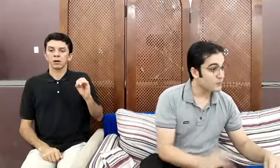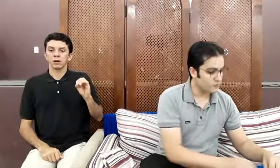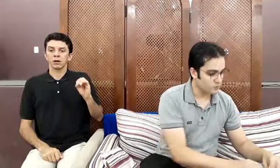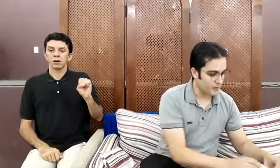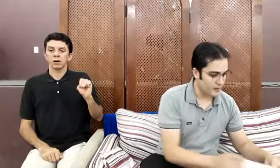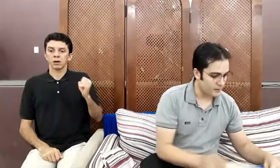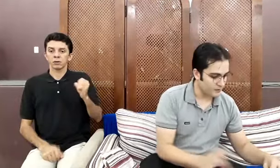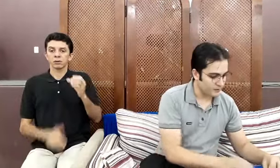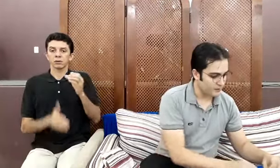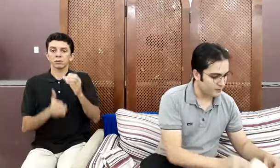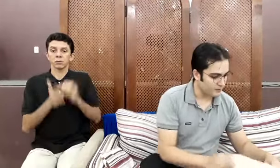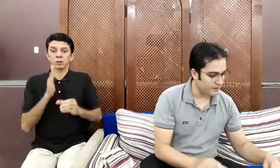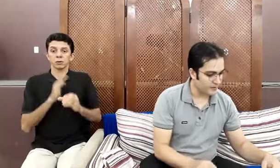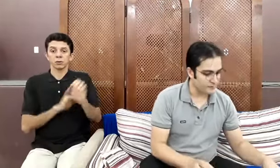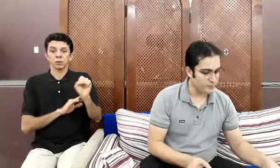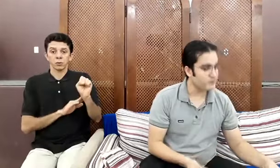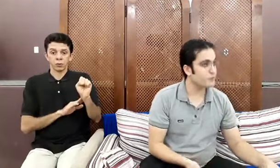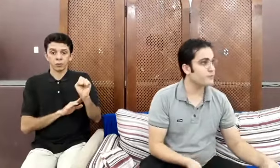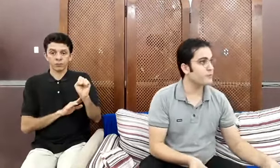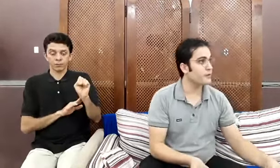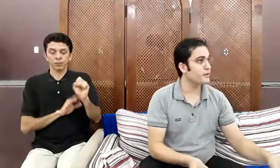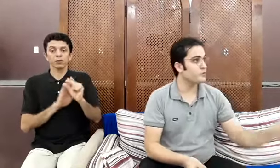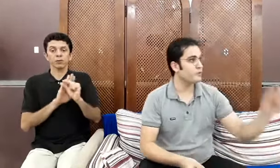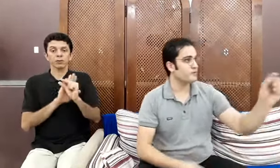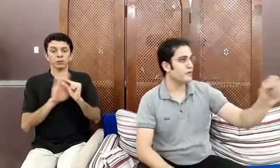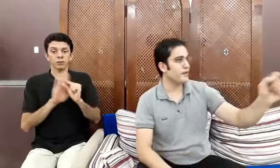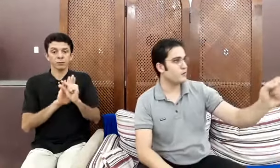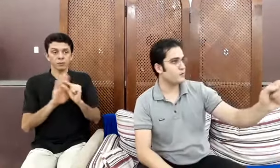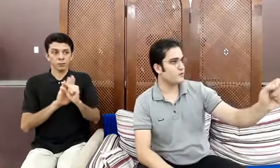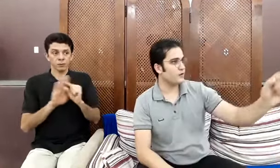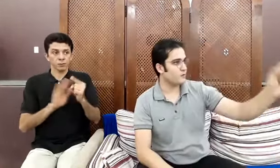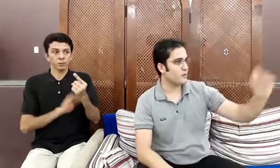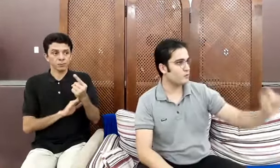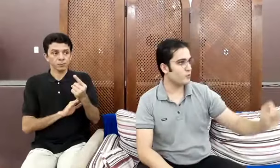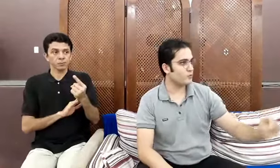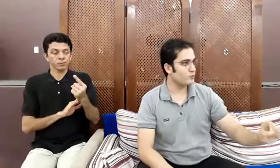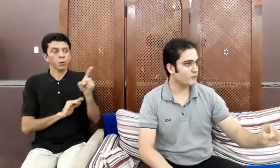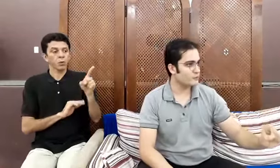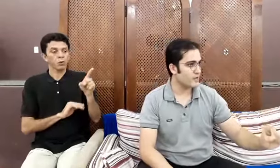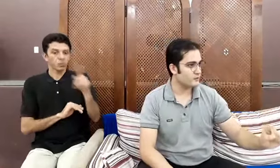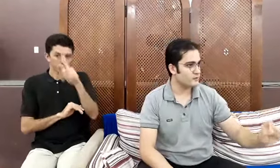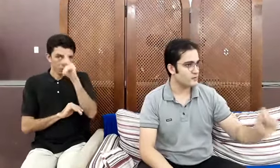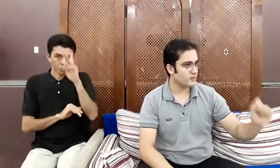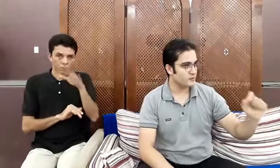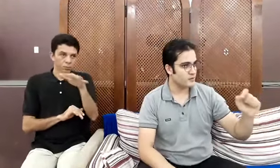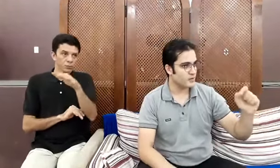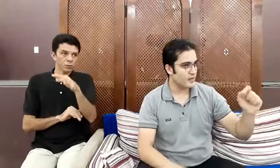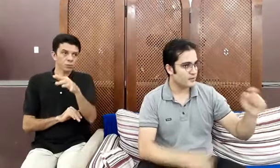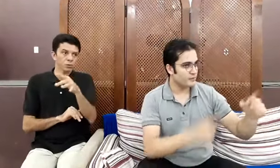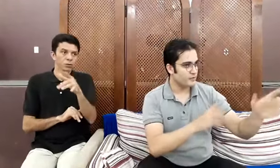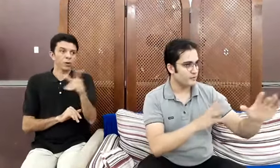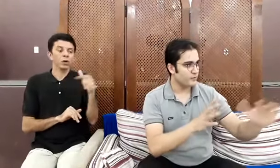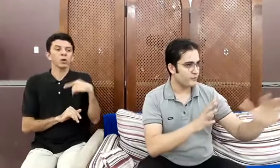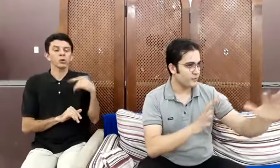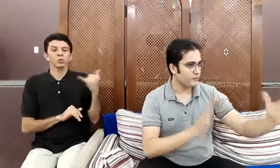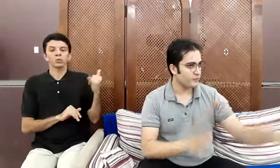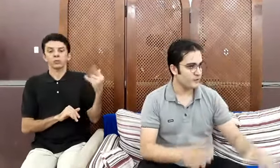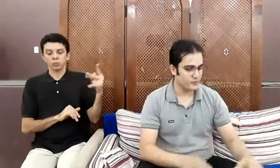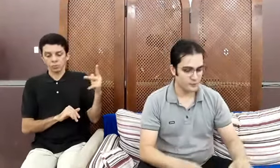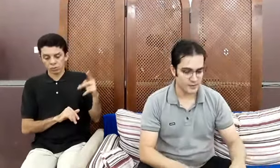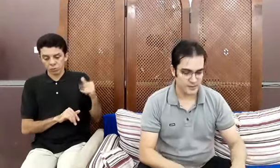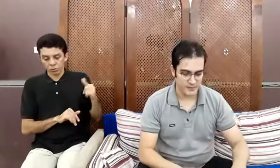Enquanto o pessoal está abrindo aqui, aí depois eu só desliguei o teu celular só para não consumir alguns dados, entendeu? Aí depois, perto do